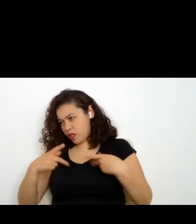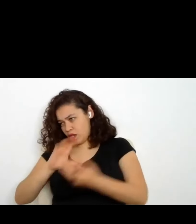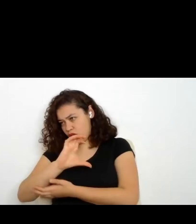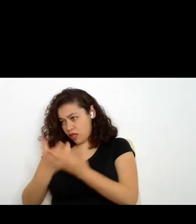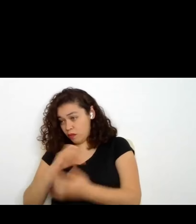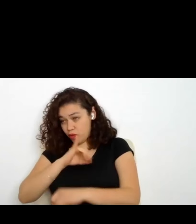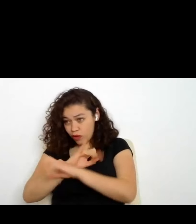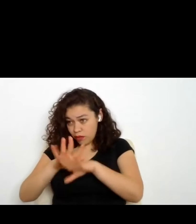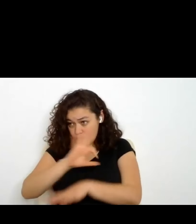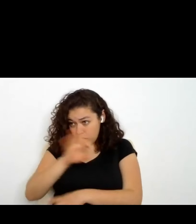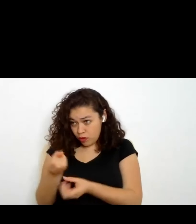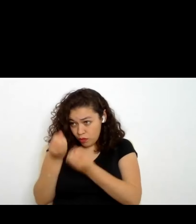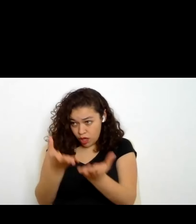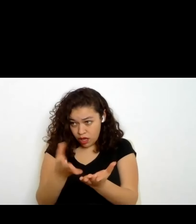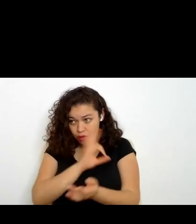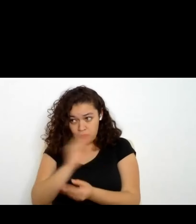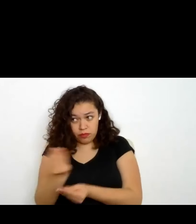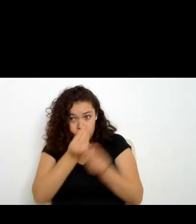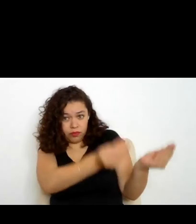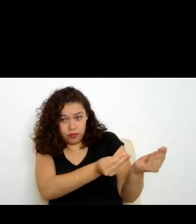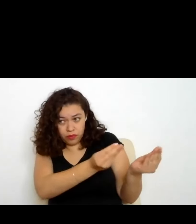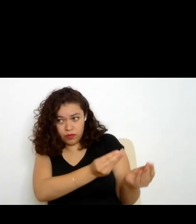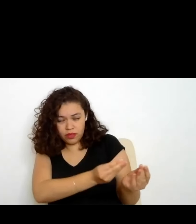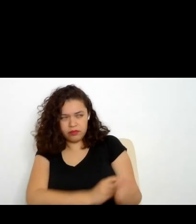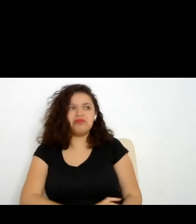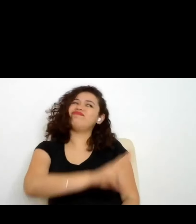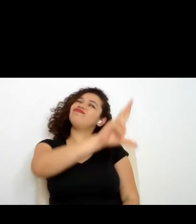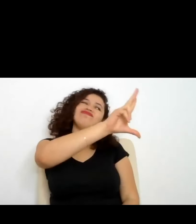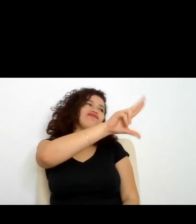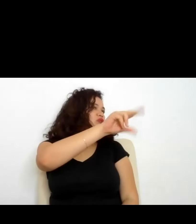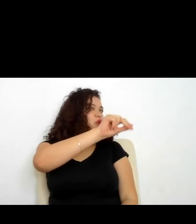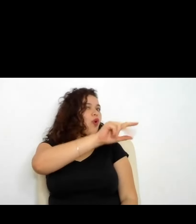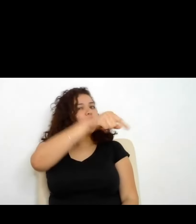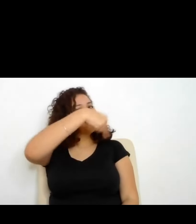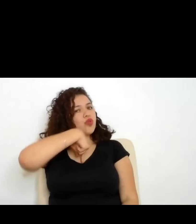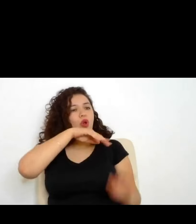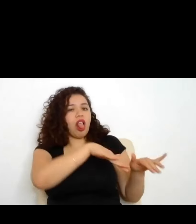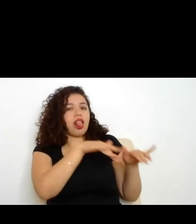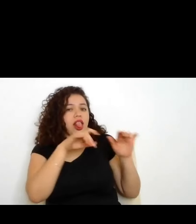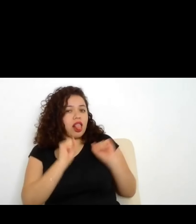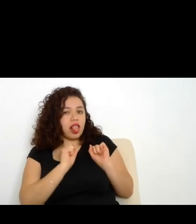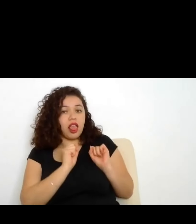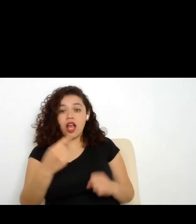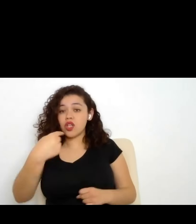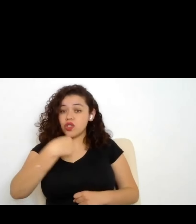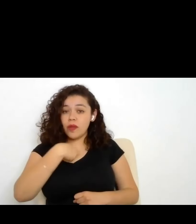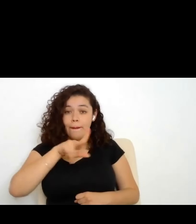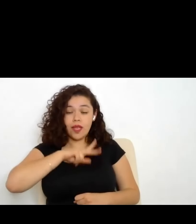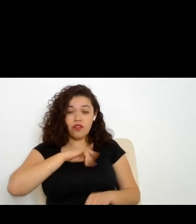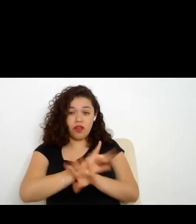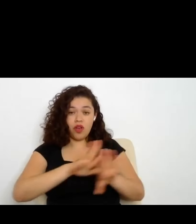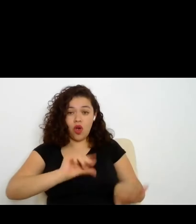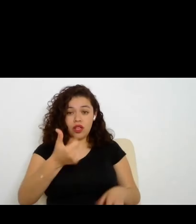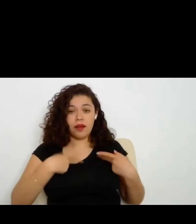personales? Entonces, él puede decir, no, si yo me voy de aquí, yo no quiero que le des mis datos